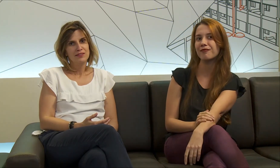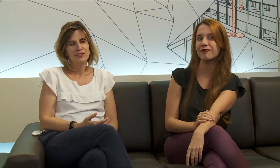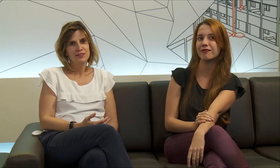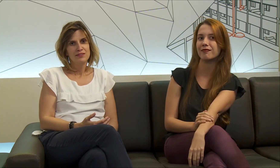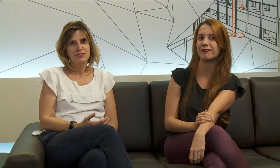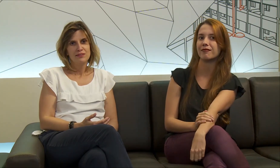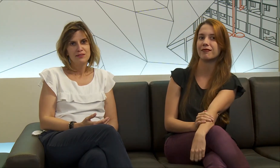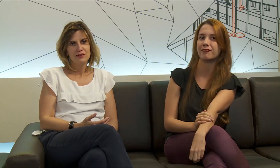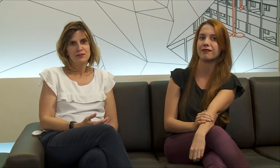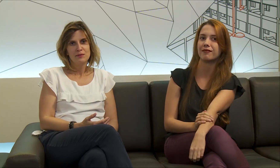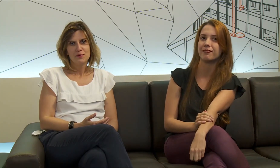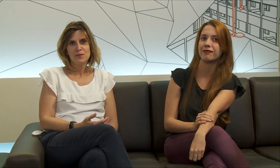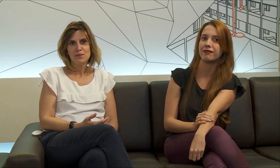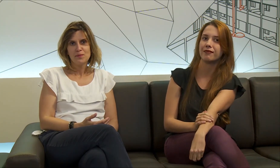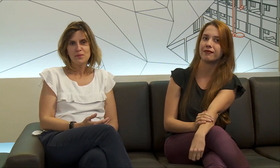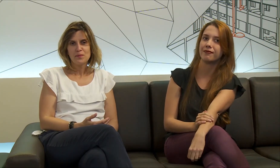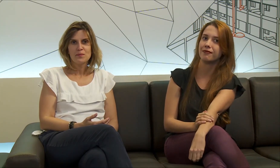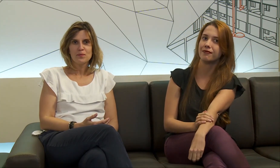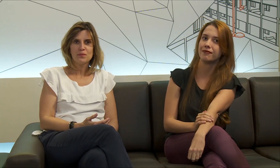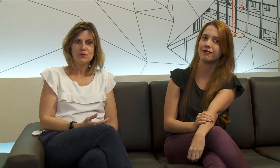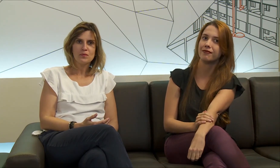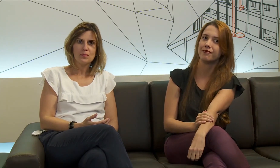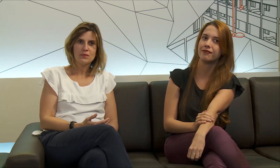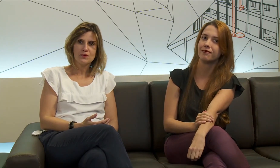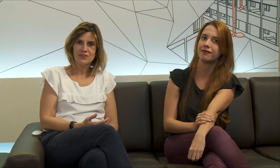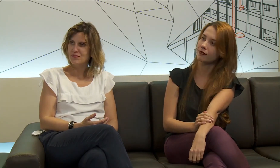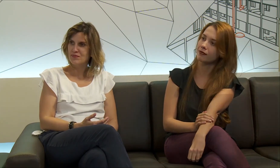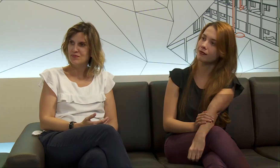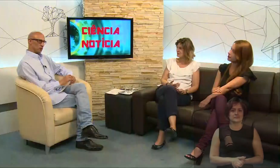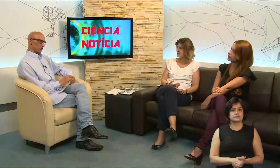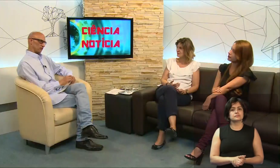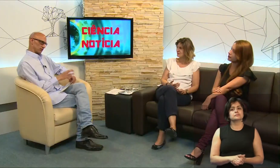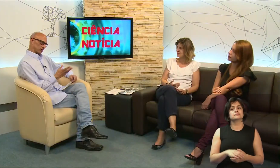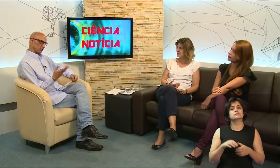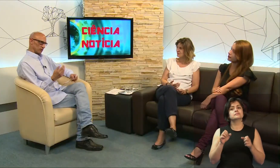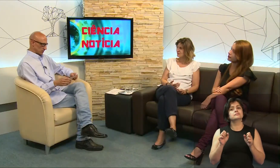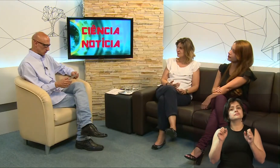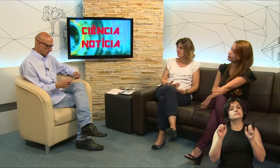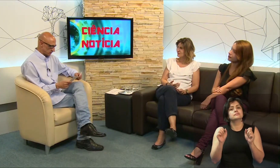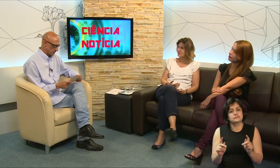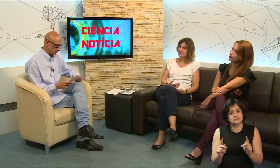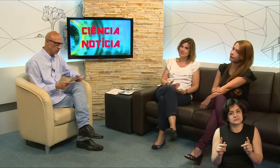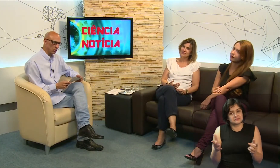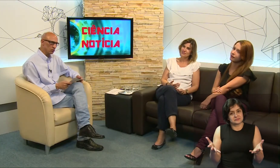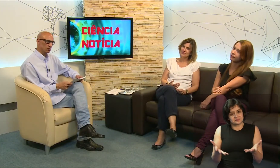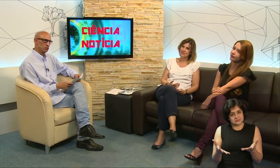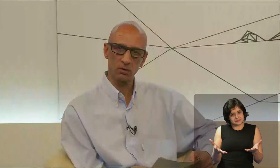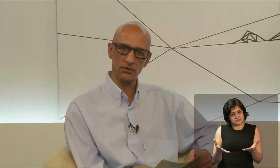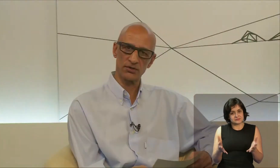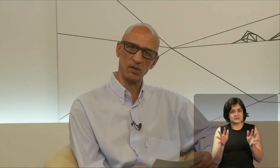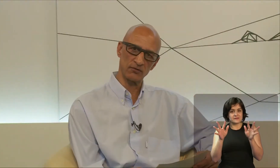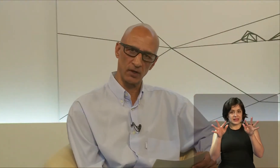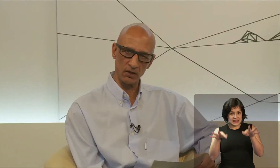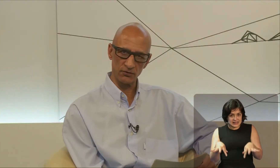todas as especificidades daquela língua, né? Diferente do aplicativo. Muito bem, fechando então este segundo bloco, hoje estamos falando